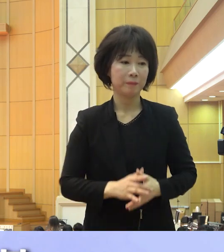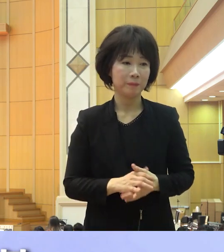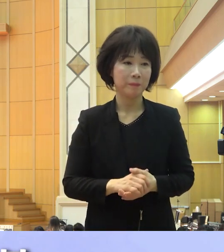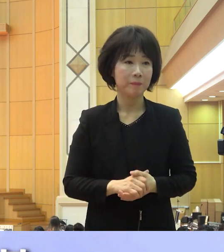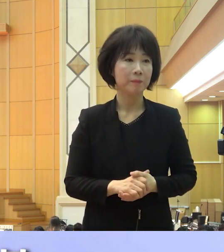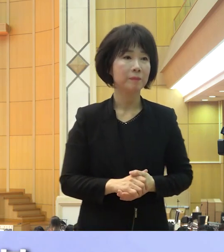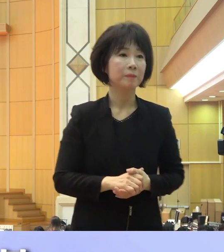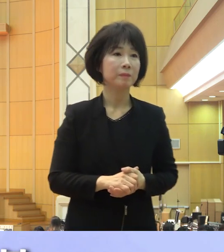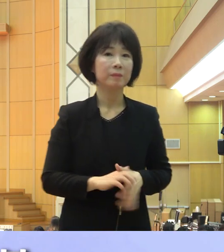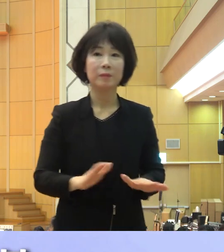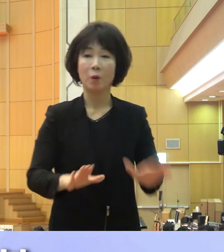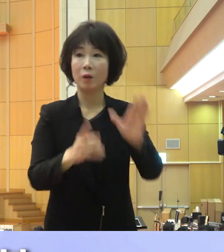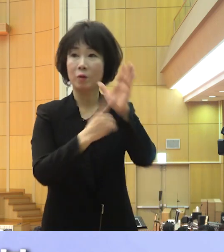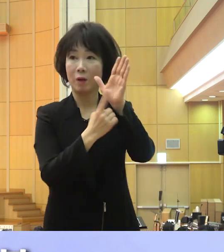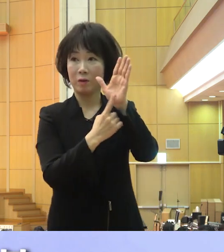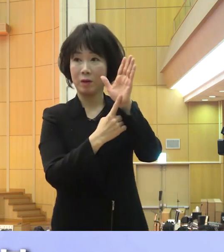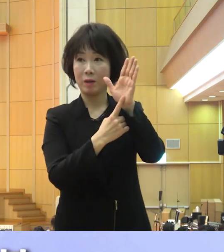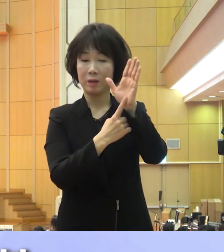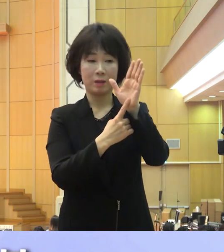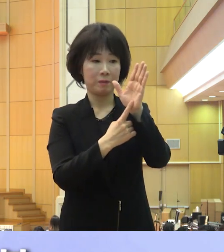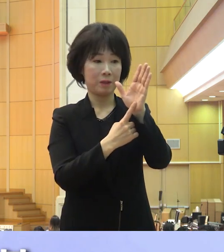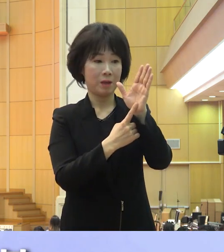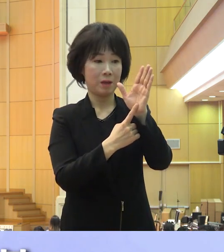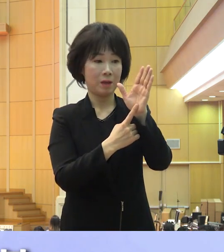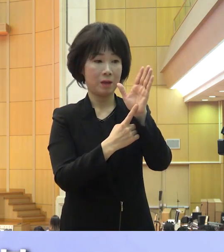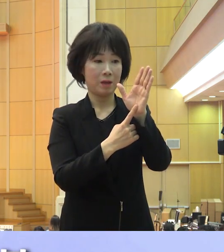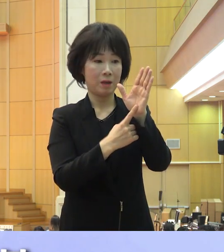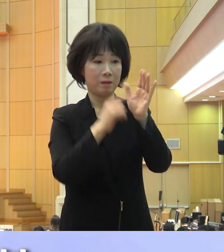네, 광고 말씀드리겠습니다.